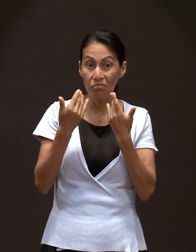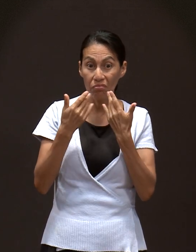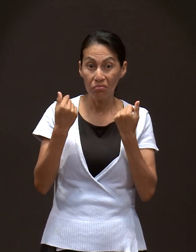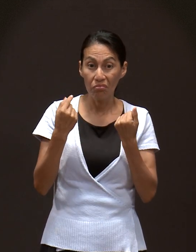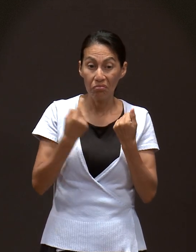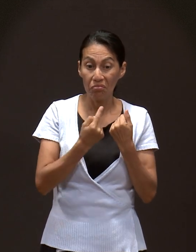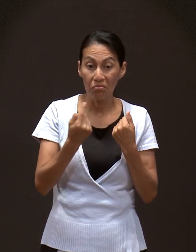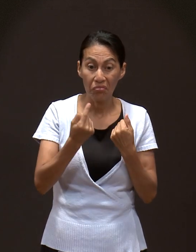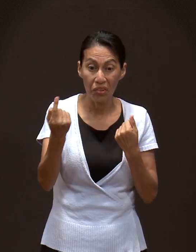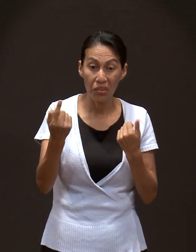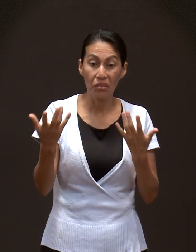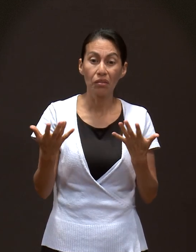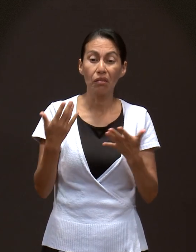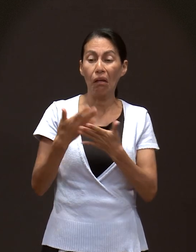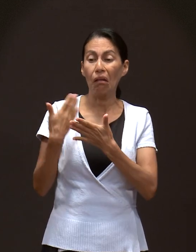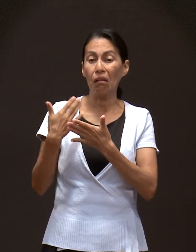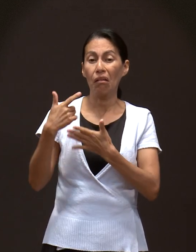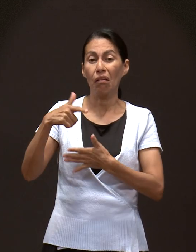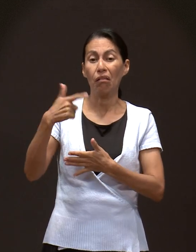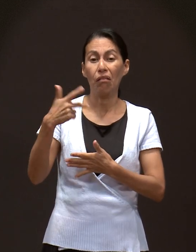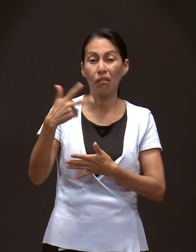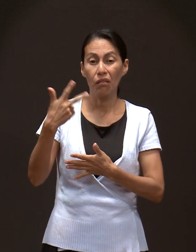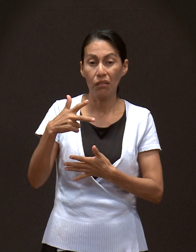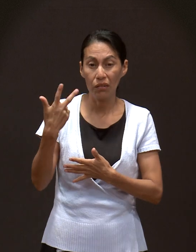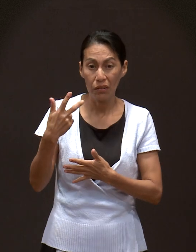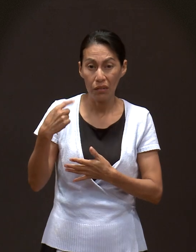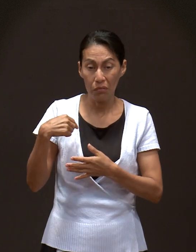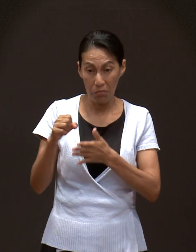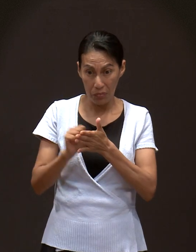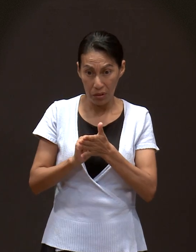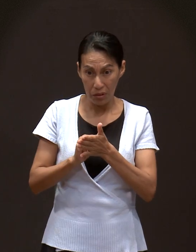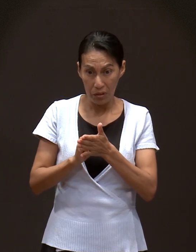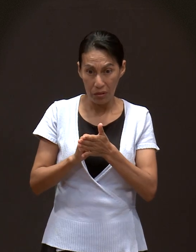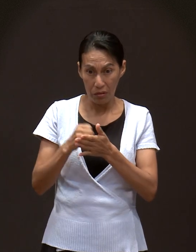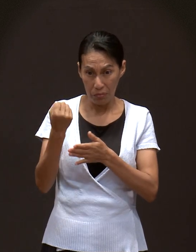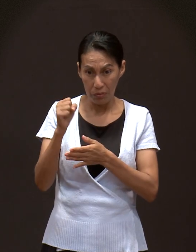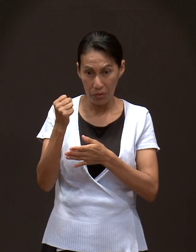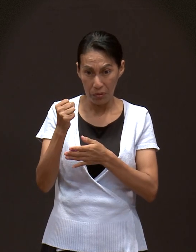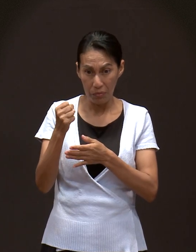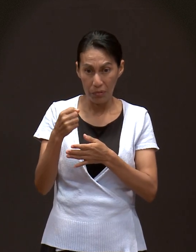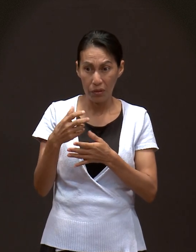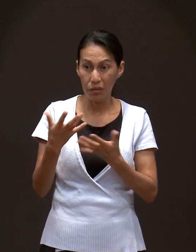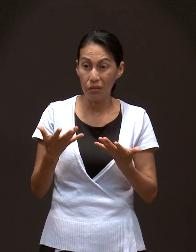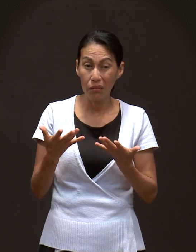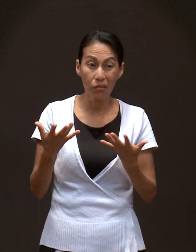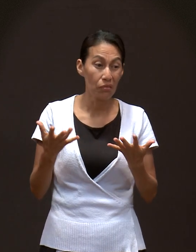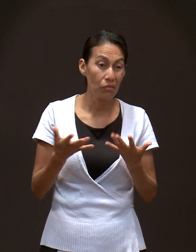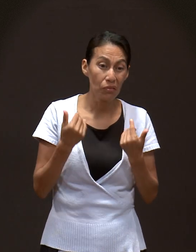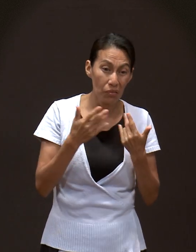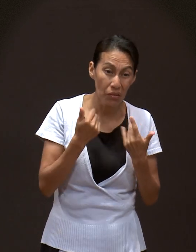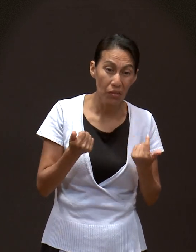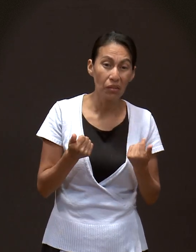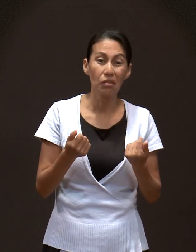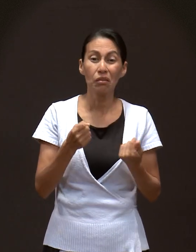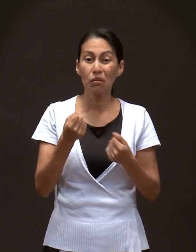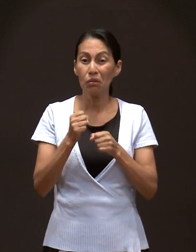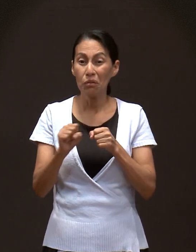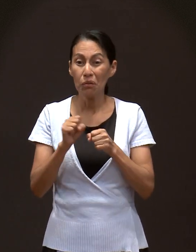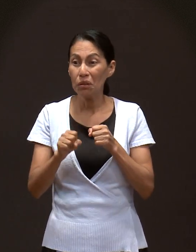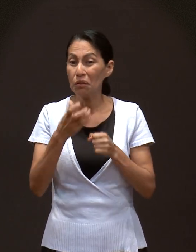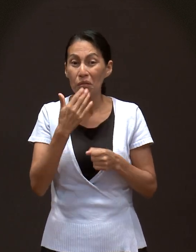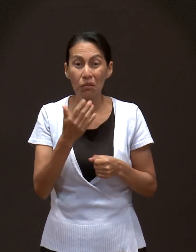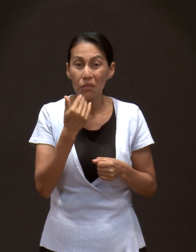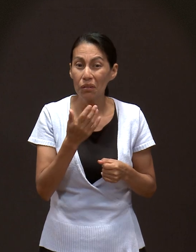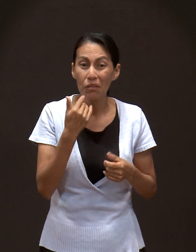desaparecido desde el 13 de este mes. Que Dios lo proteja. Amén. Vamos a estar orando, Lluvia, por este